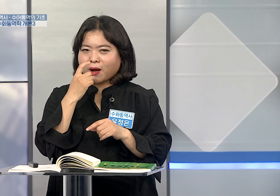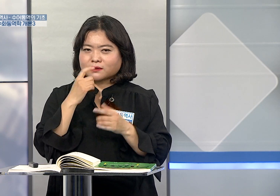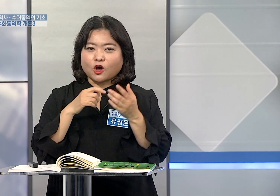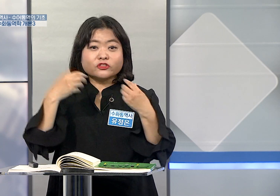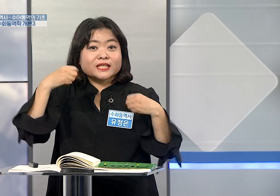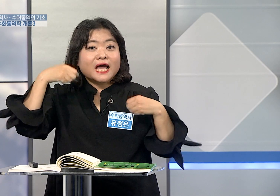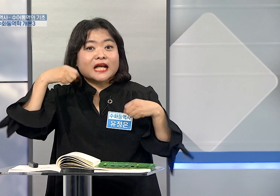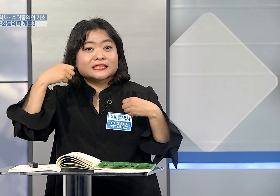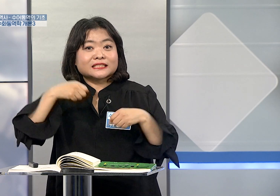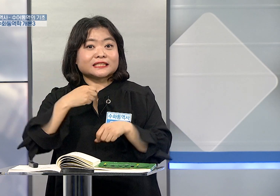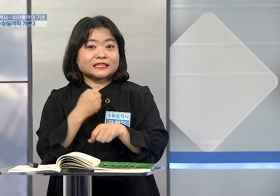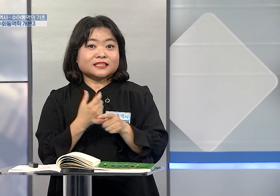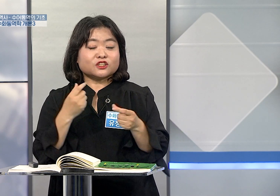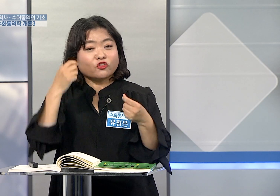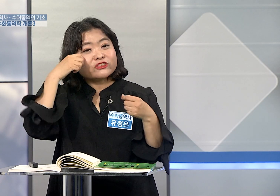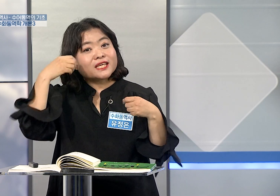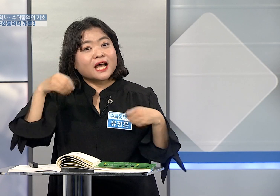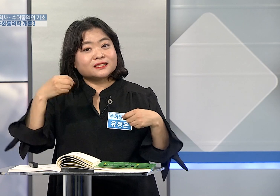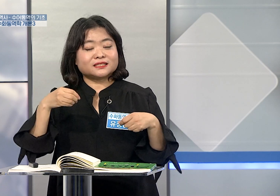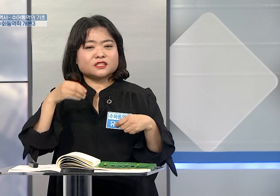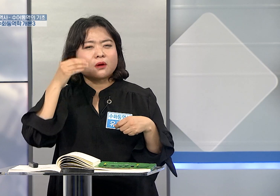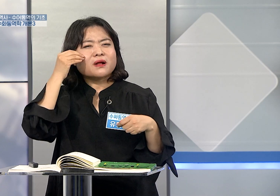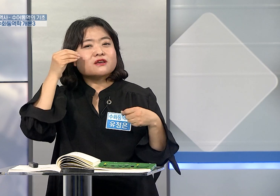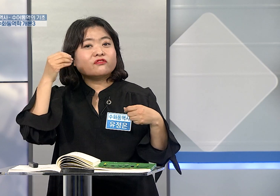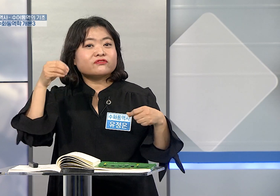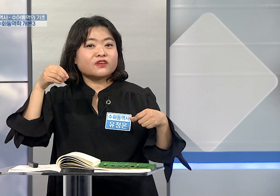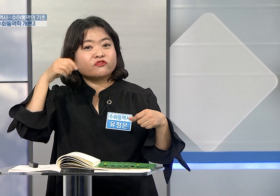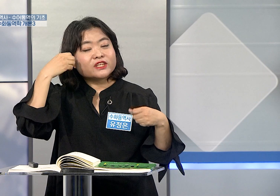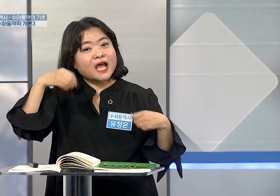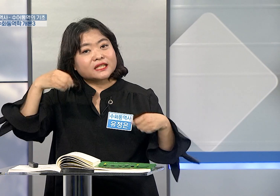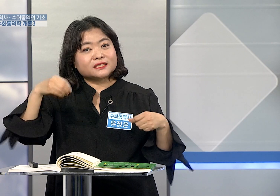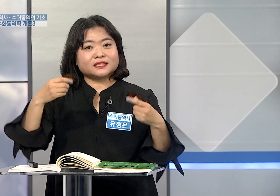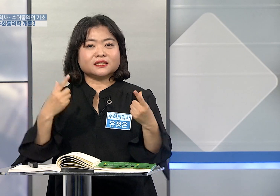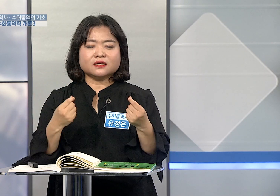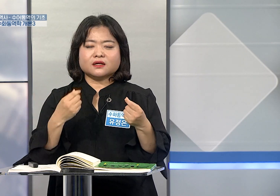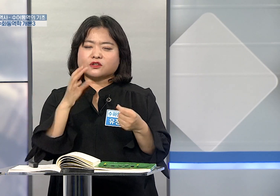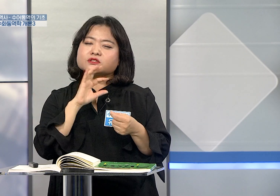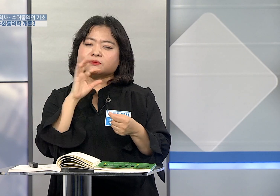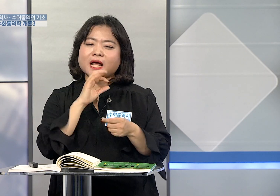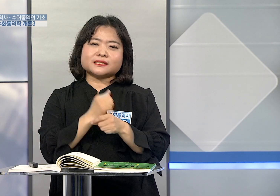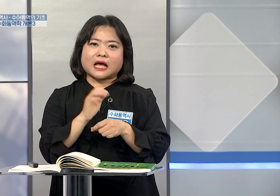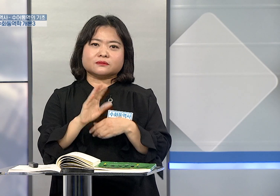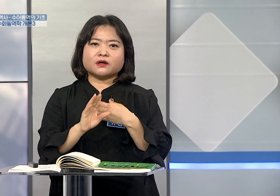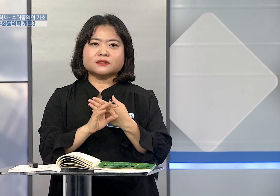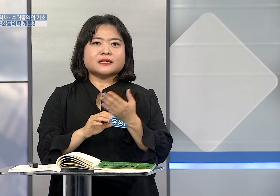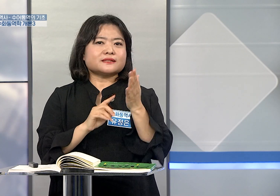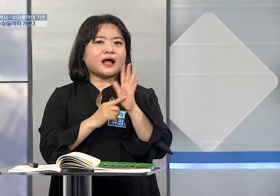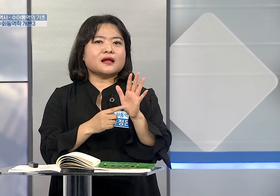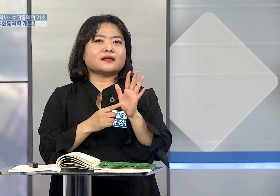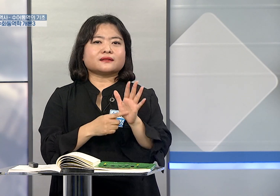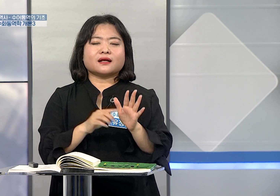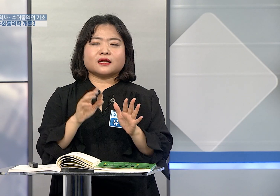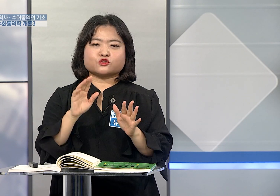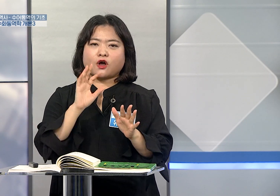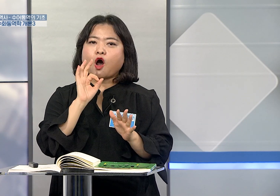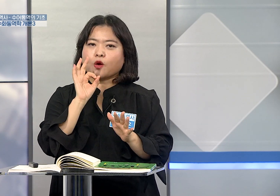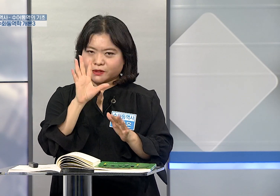막 연기하듯이 정말 연기하듯이 연습을 하지 않으면 잘 나타날 수가